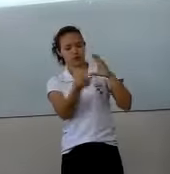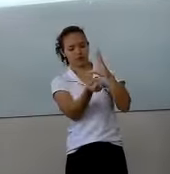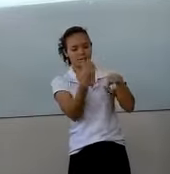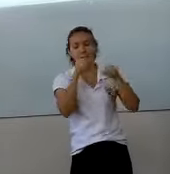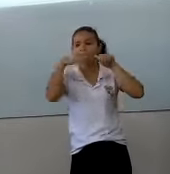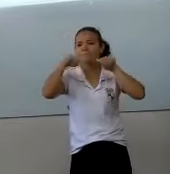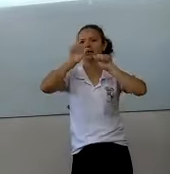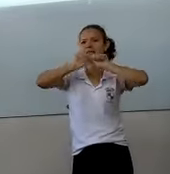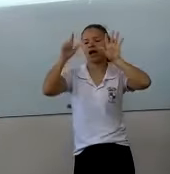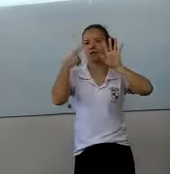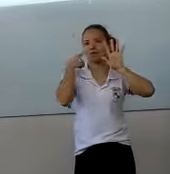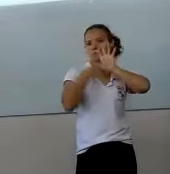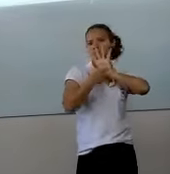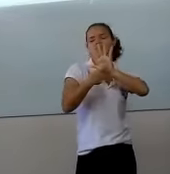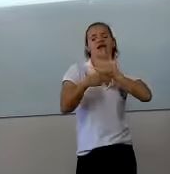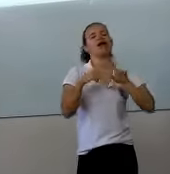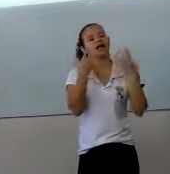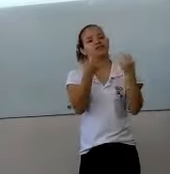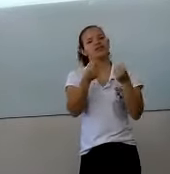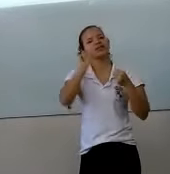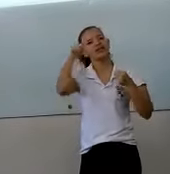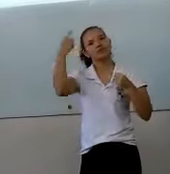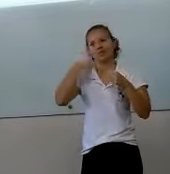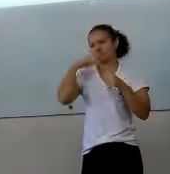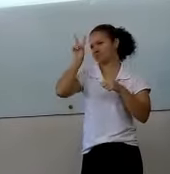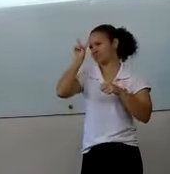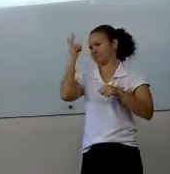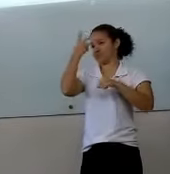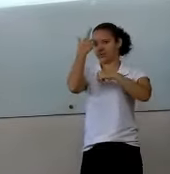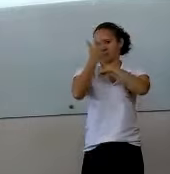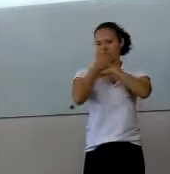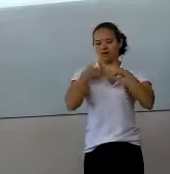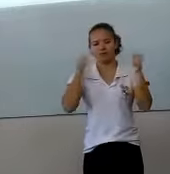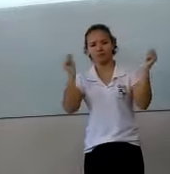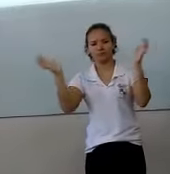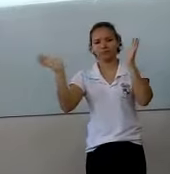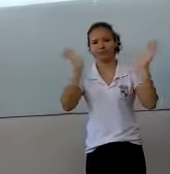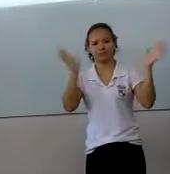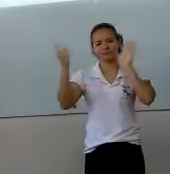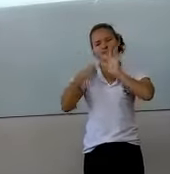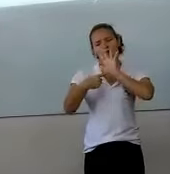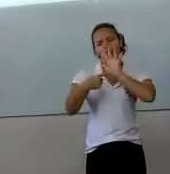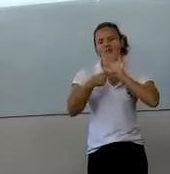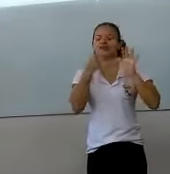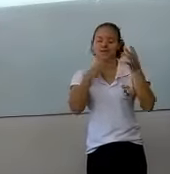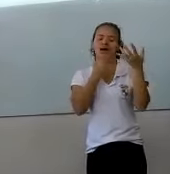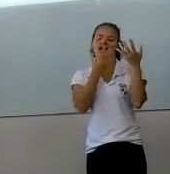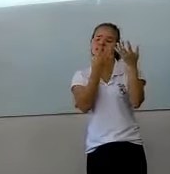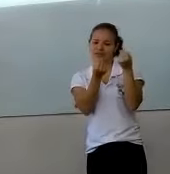dentro da apostila. Mas aí, ó, mais tarde ele mandou para mim no WhatsApp a história, fez toda a história